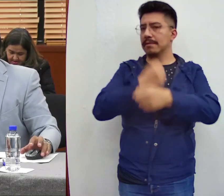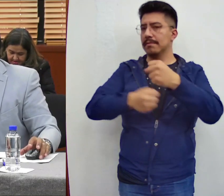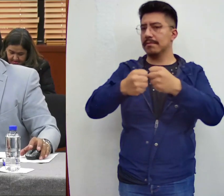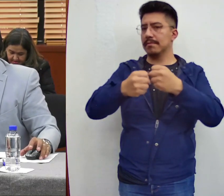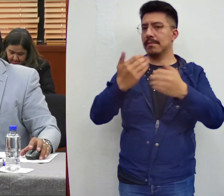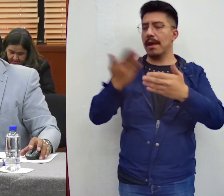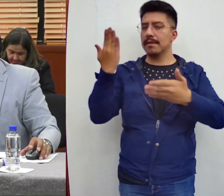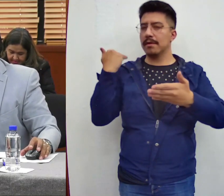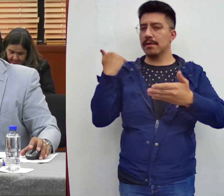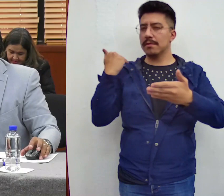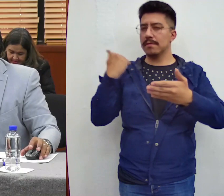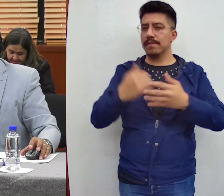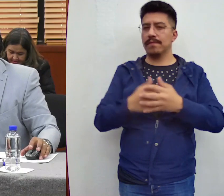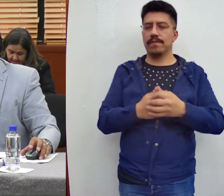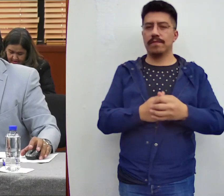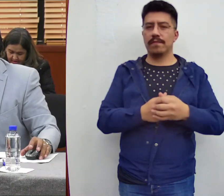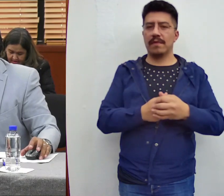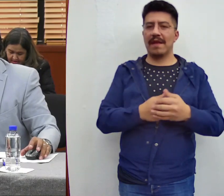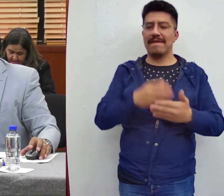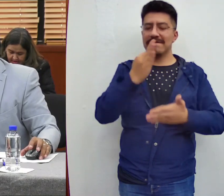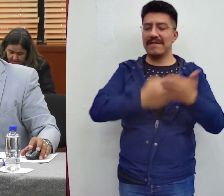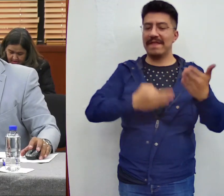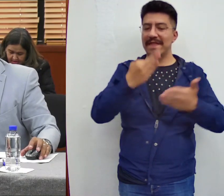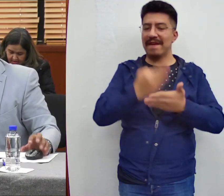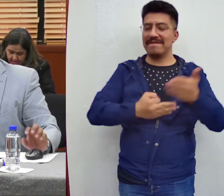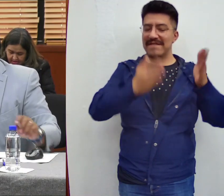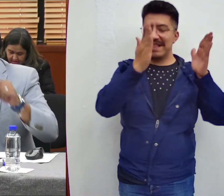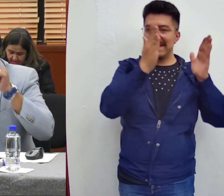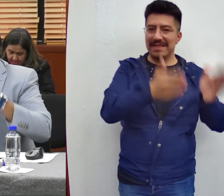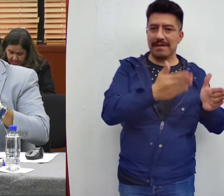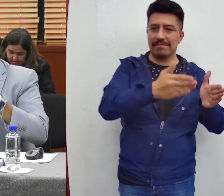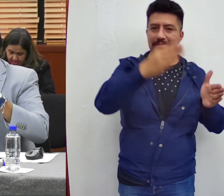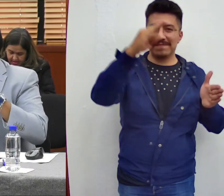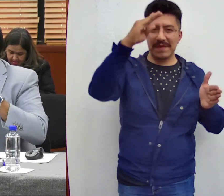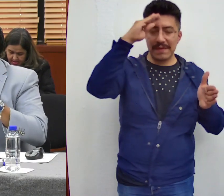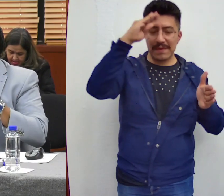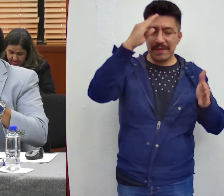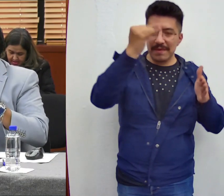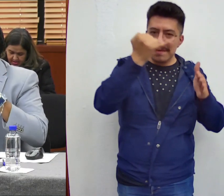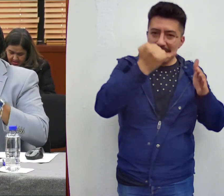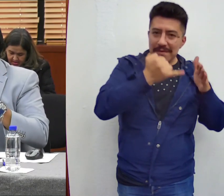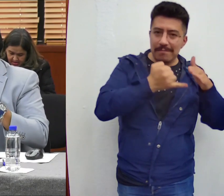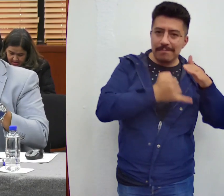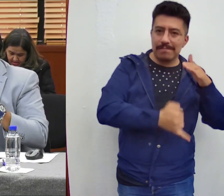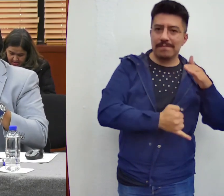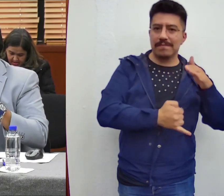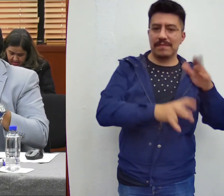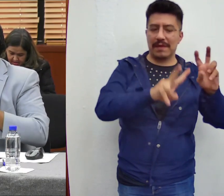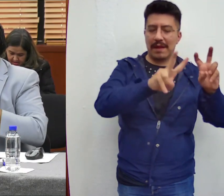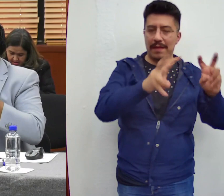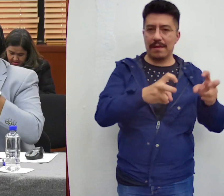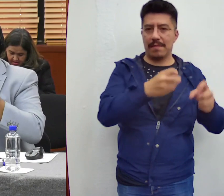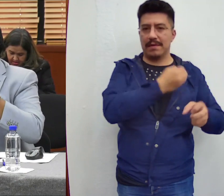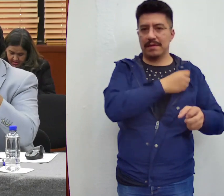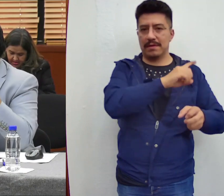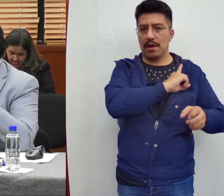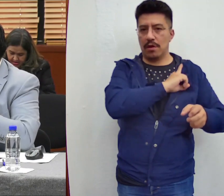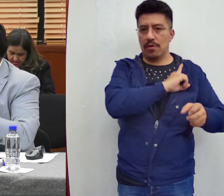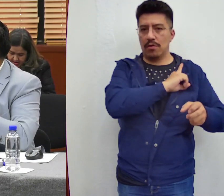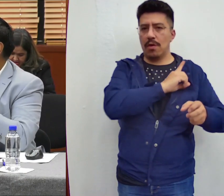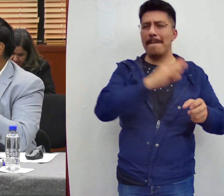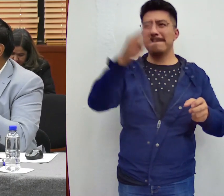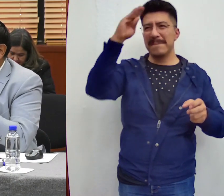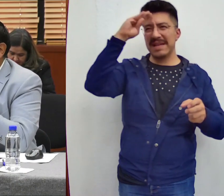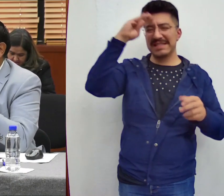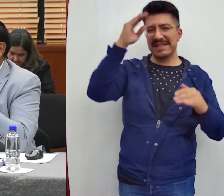falta particularizar el tema de la toma de conciencia y en el caso específico de temas de salud, la toma de